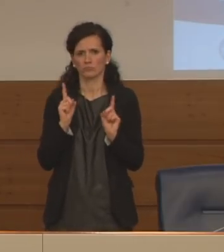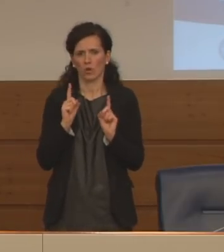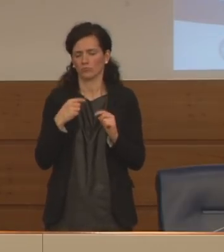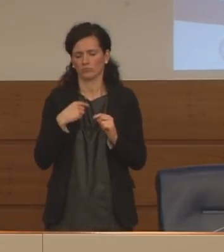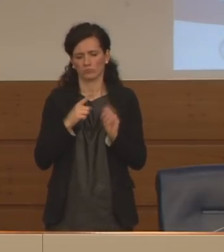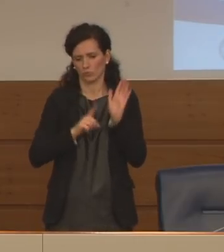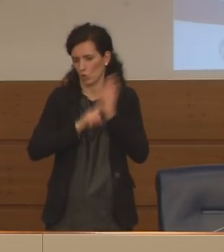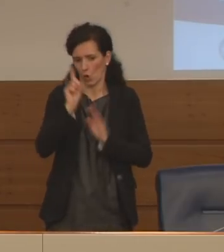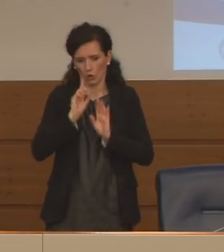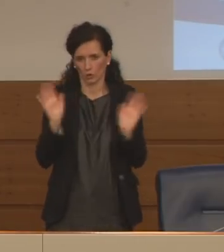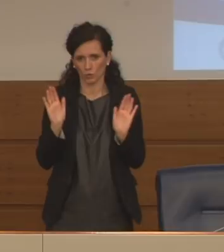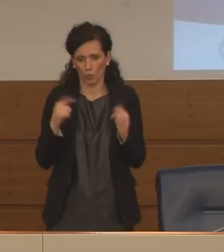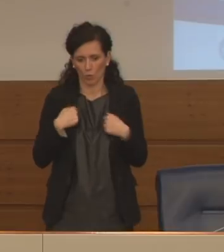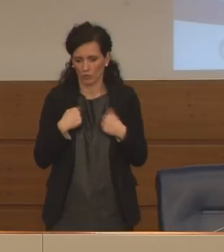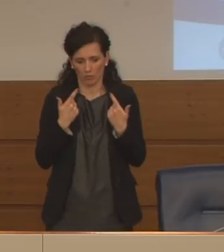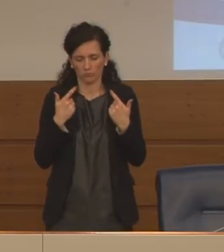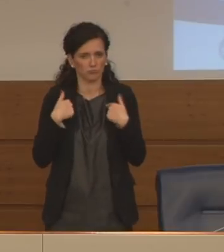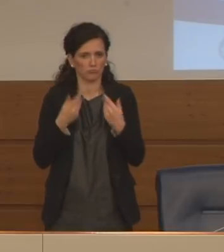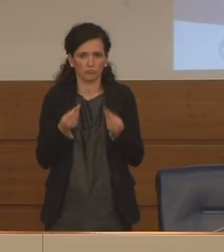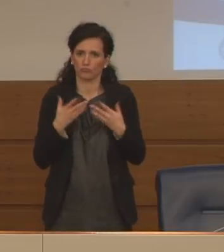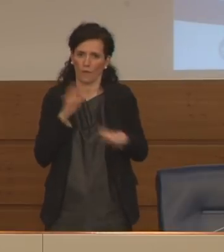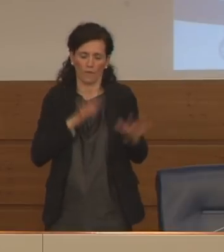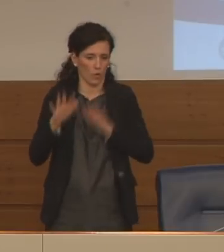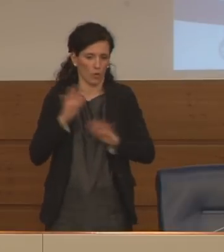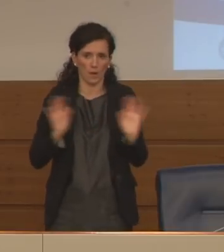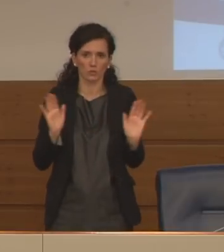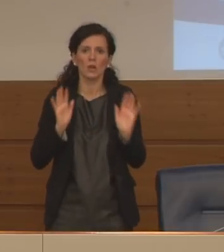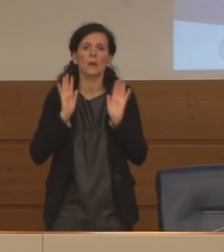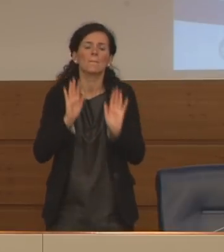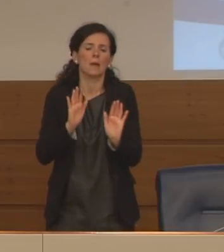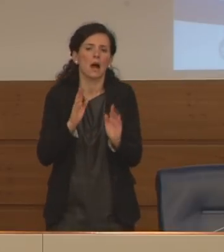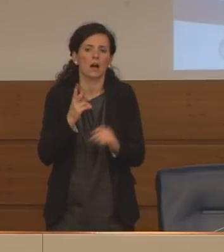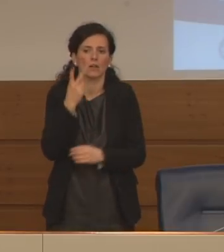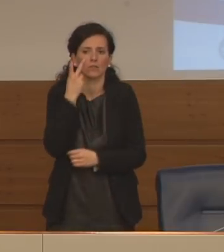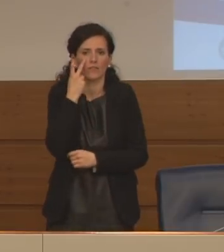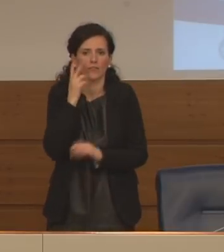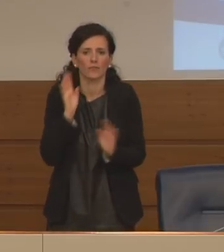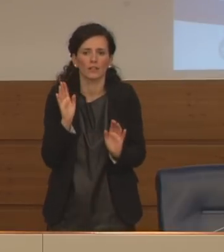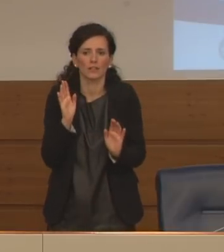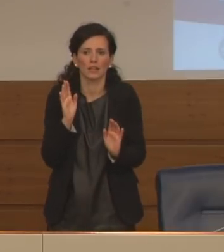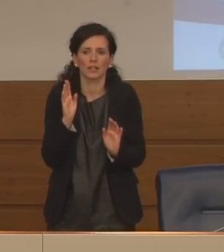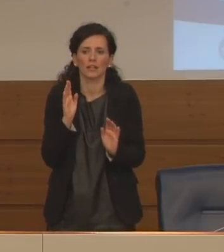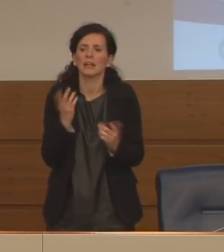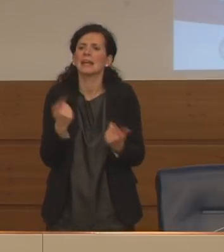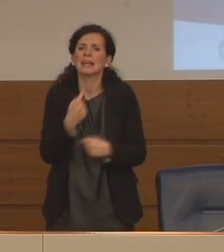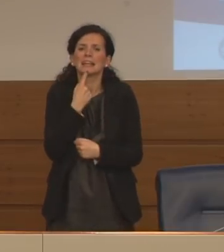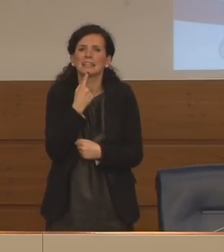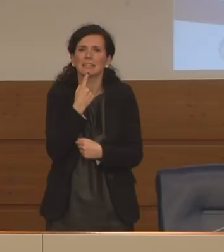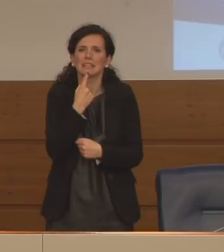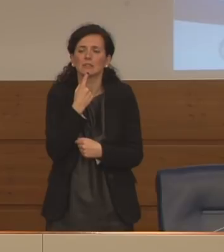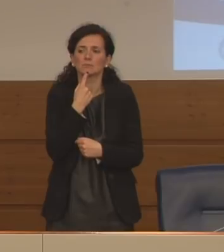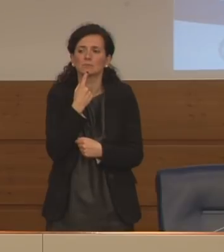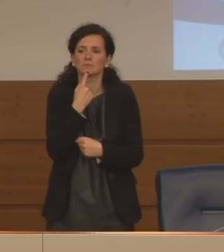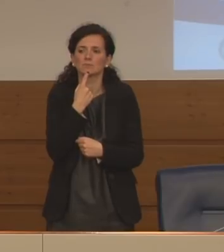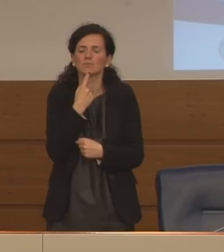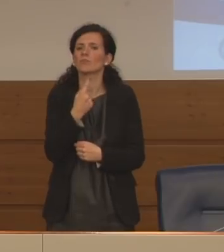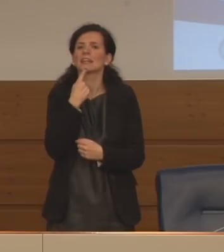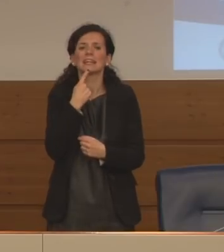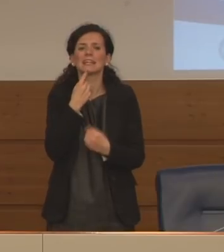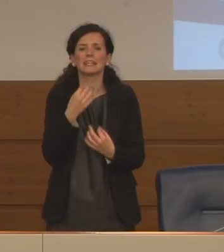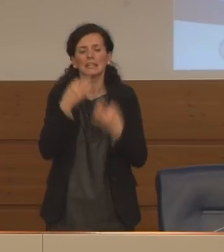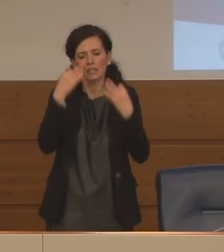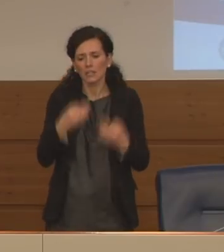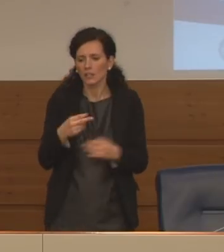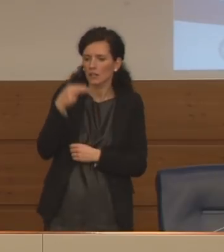io non lo so però bisogna vedere come vengono calcolati come vecchi chi è che viene definito